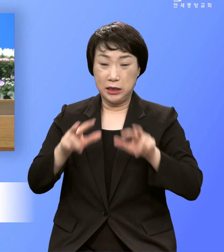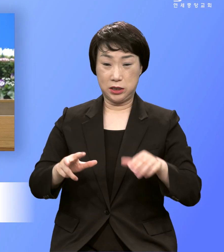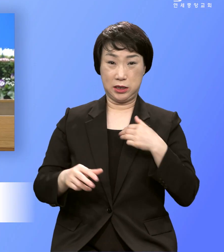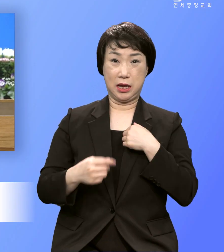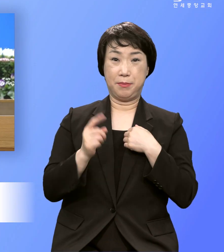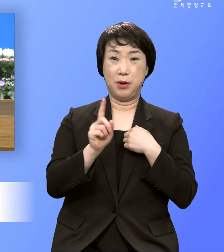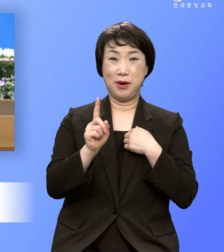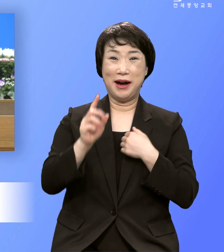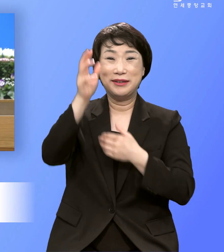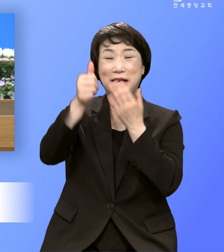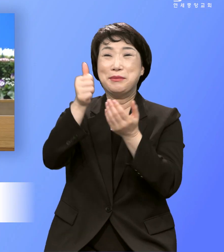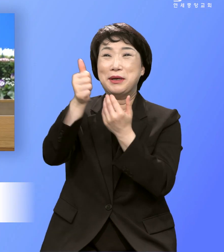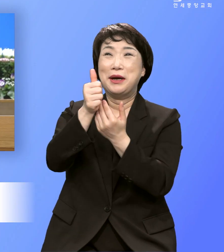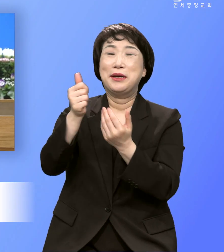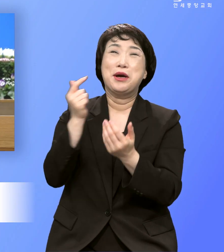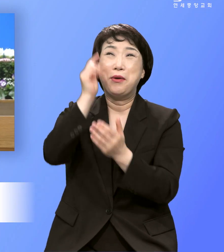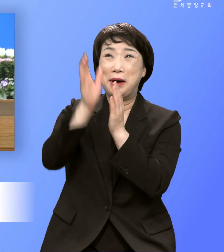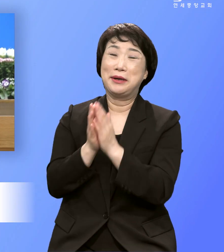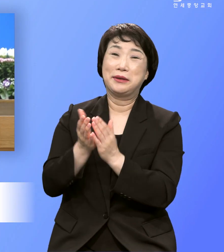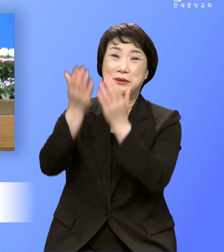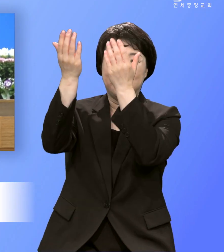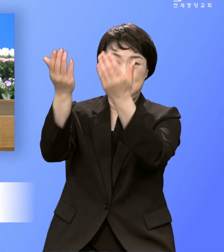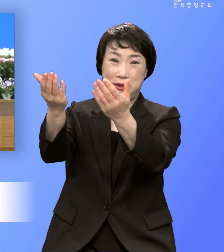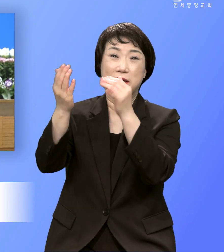내가 하나님을 영화롭게 해야 돼.